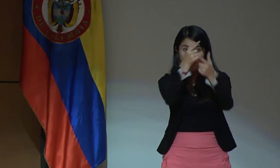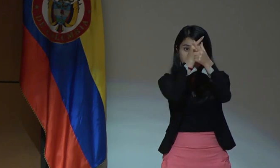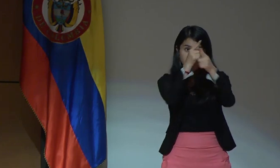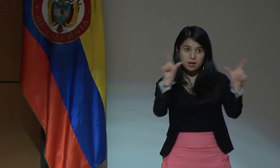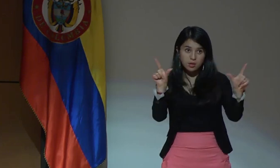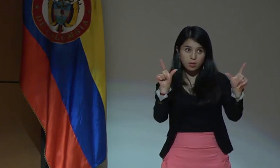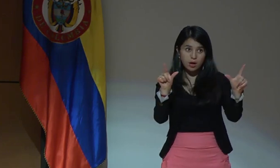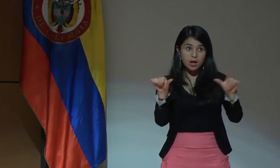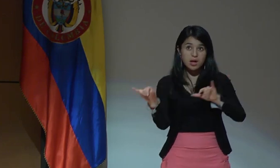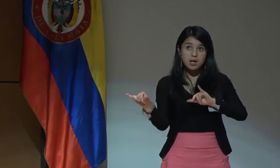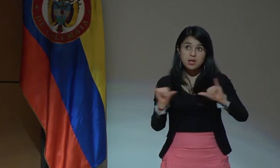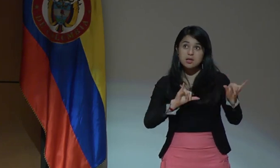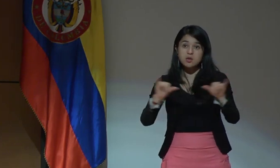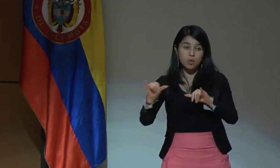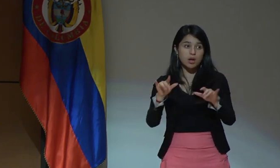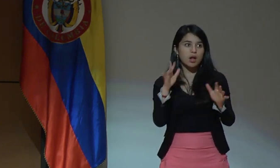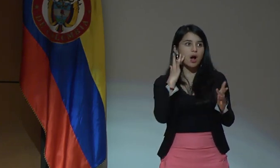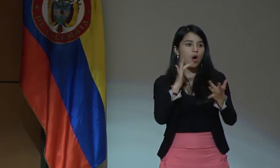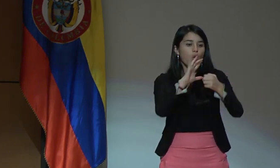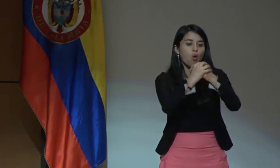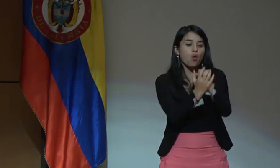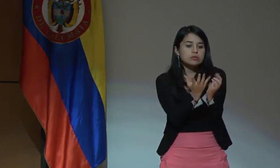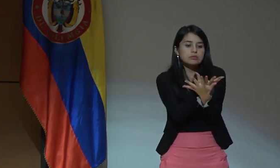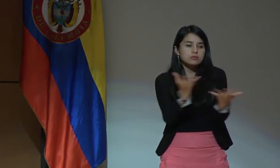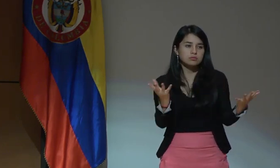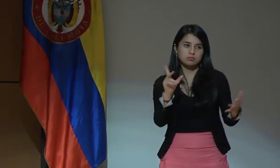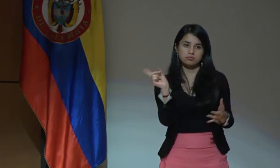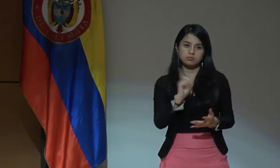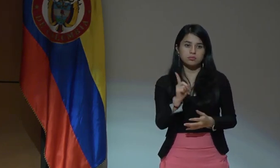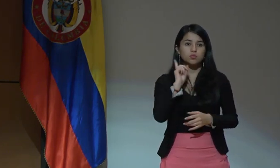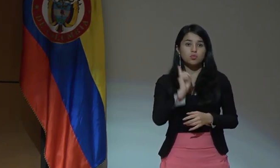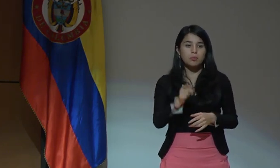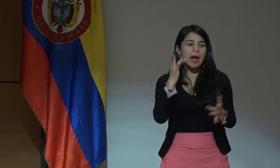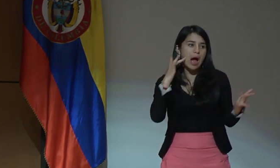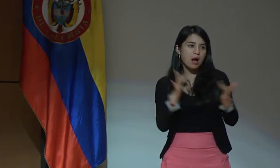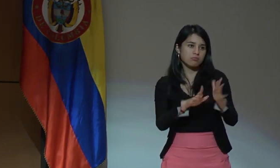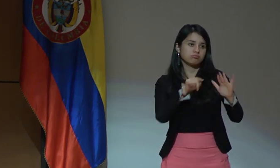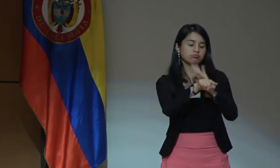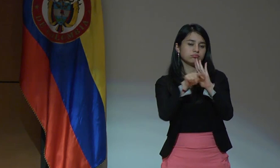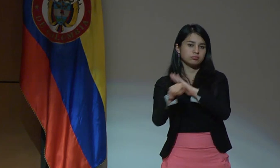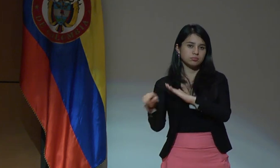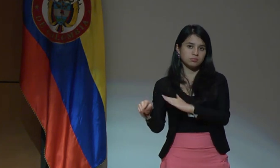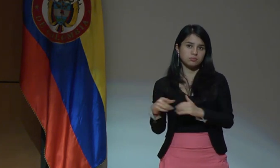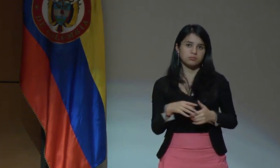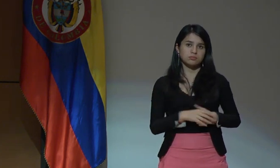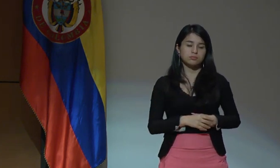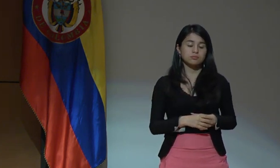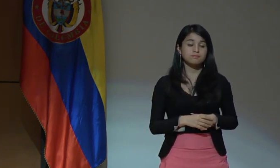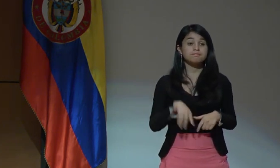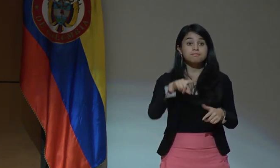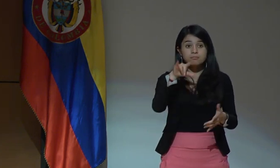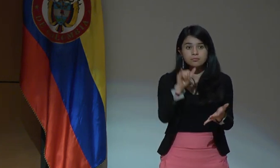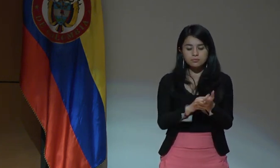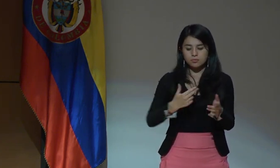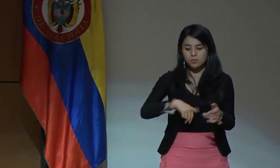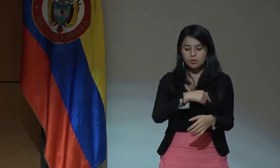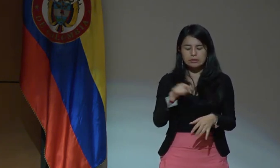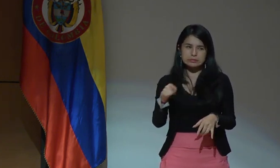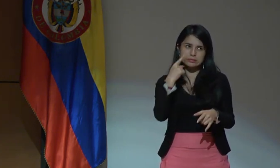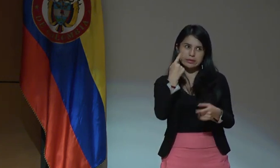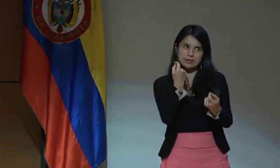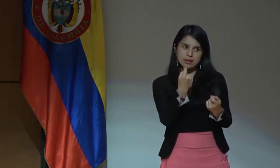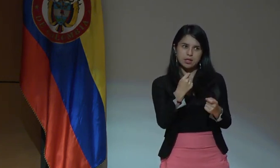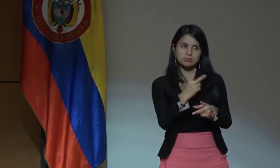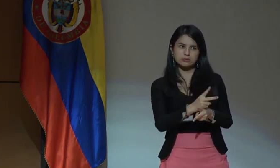ser el de cosificar a los demás, porque ese lenguaje es de asesinos. Eso es lo que nosotros tenemos que cuidar.